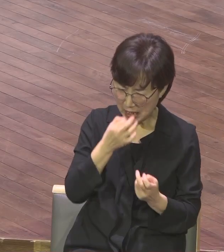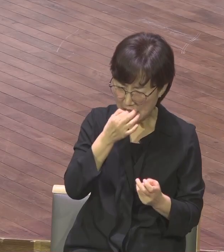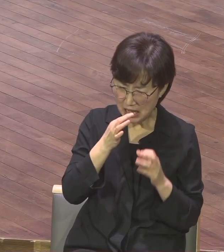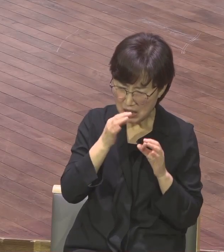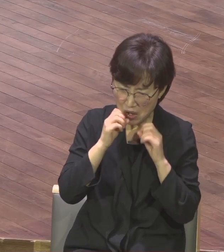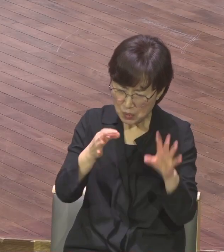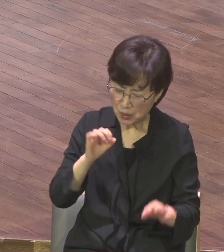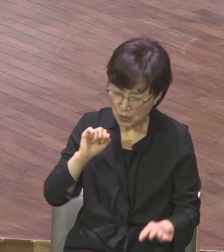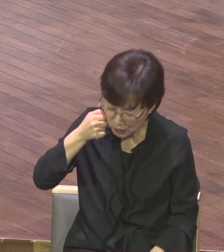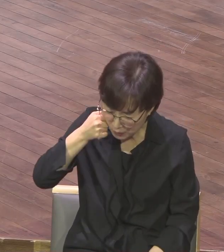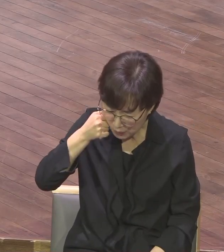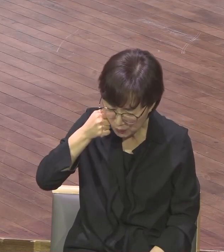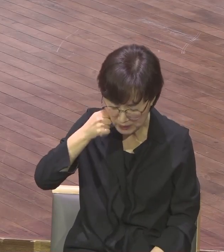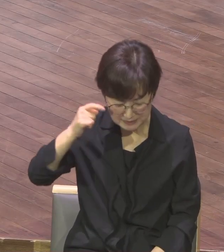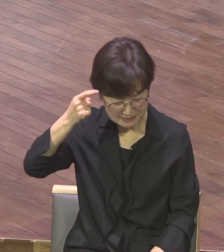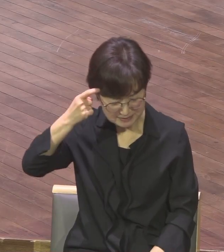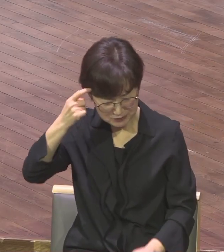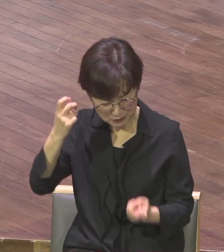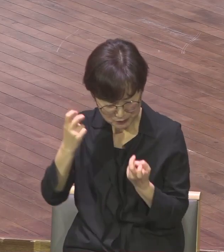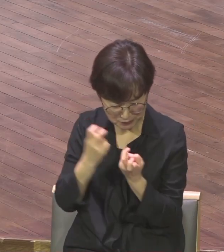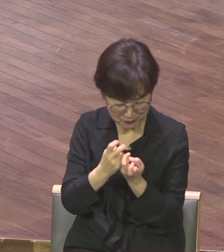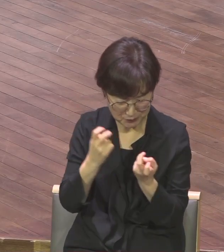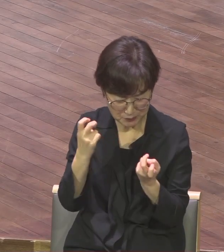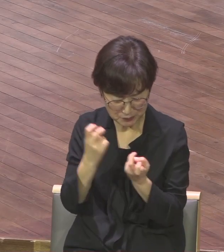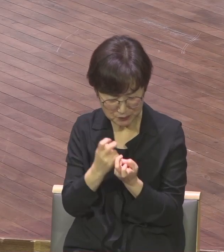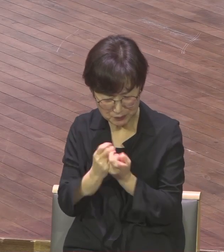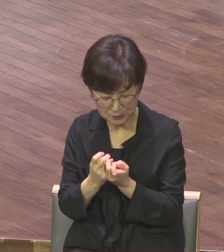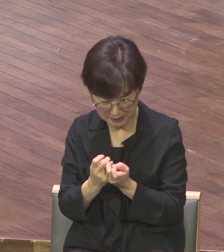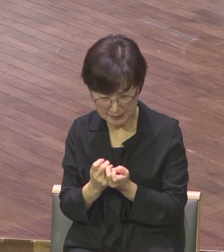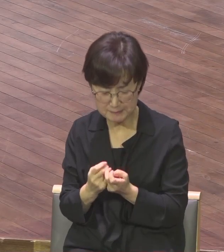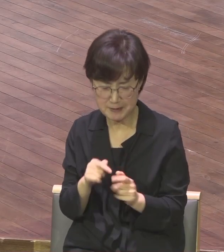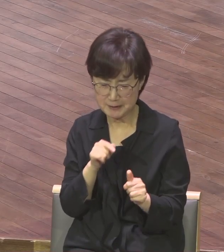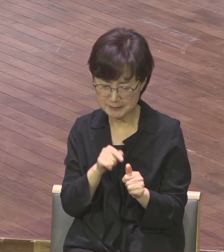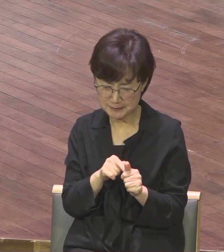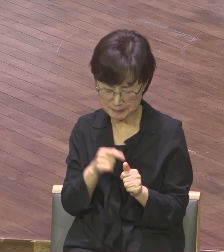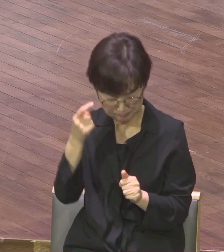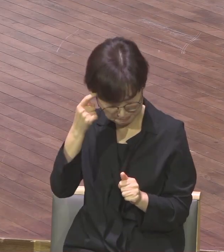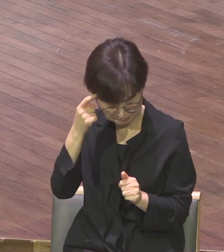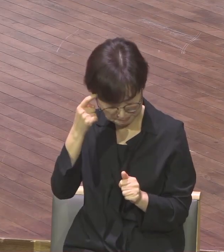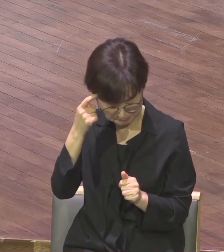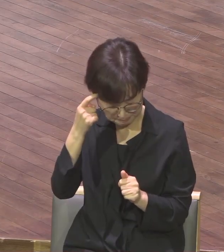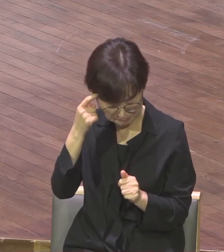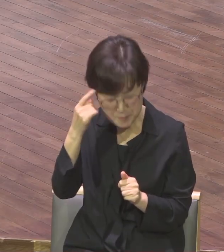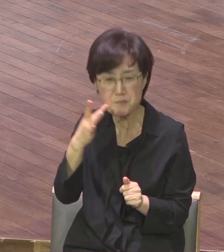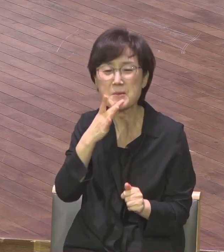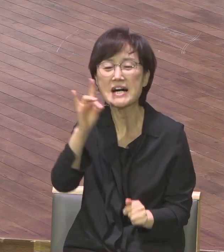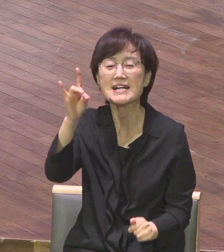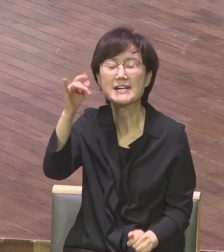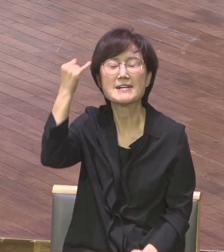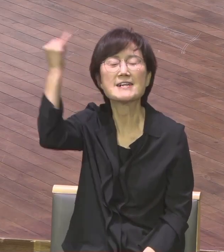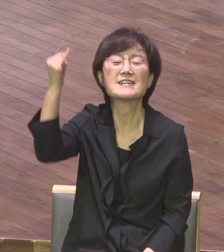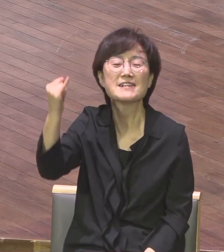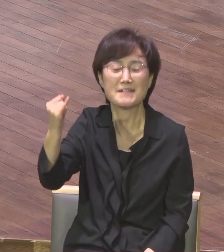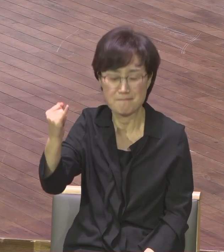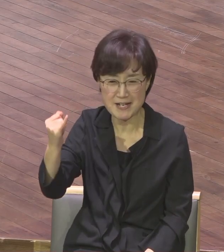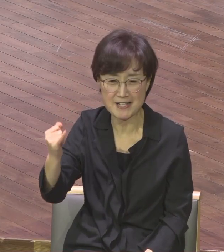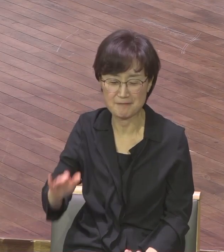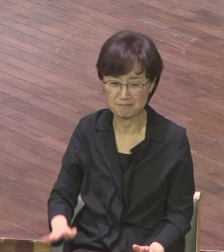말이에요. 그래서 이 최 목사님이 그 현장에 가서 묘안을 만들어냈어요. 생각을